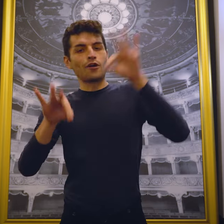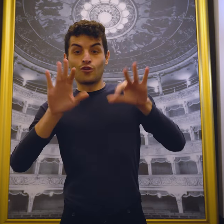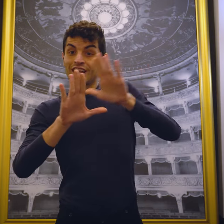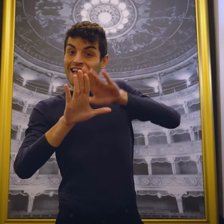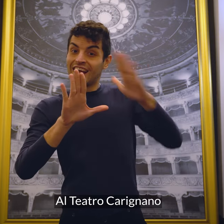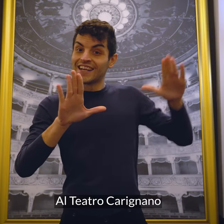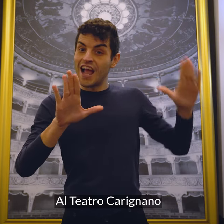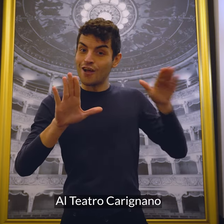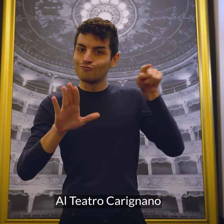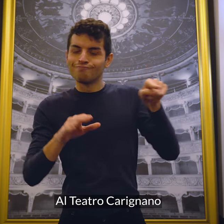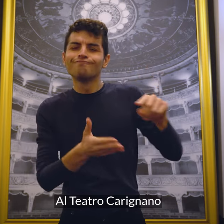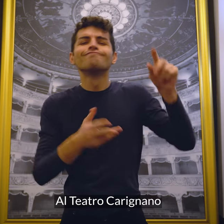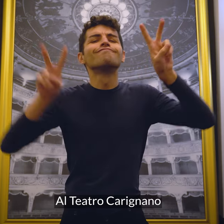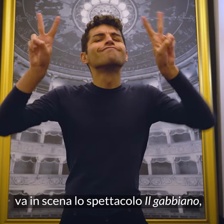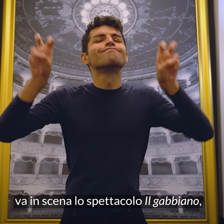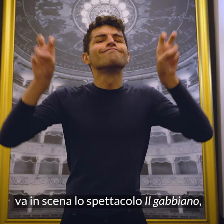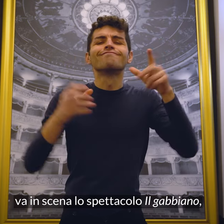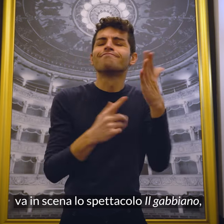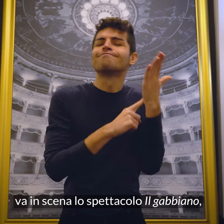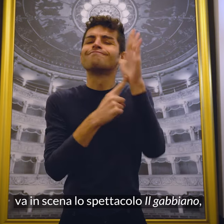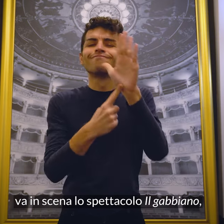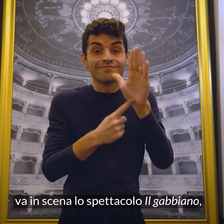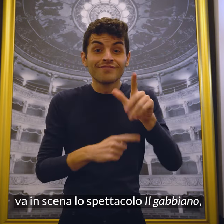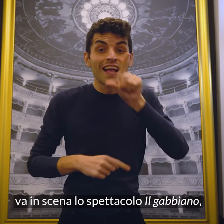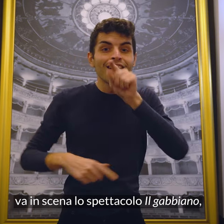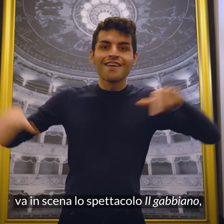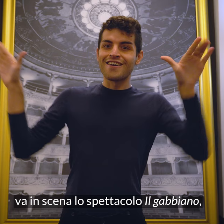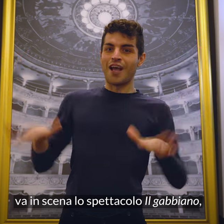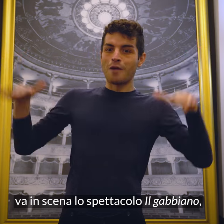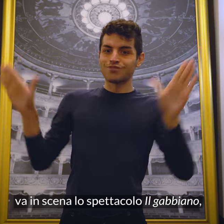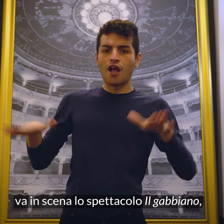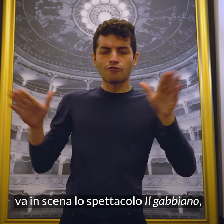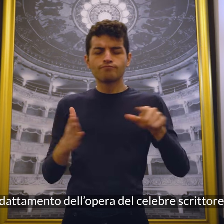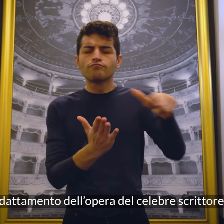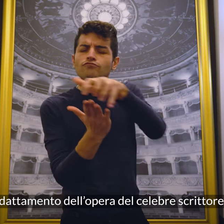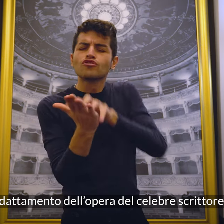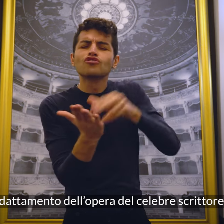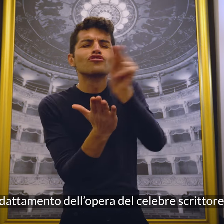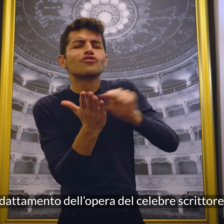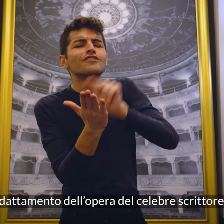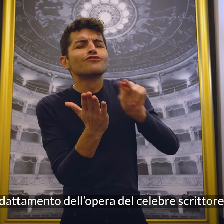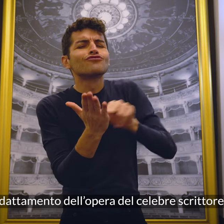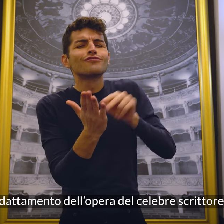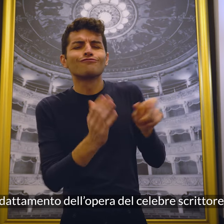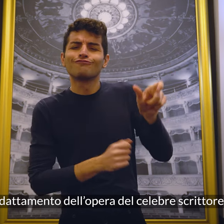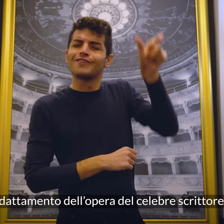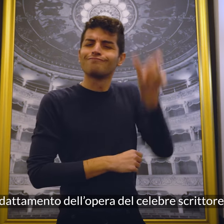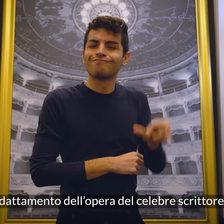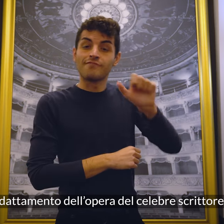al Teatro Carignano va in scena lo spettacolo Il Gabbiano adattamento dell'Opera del celebre